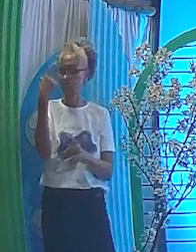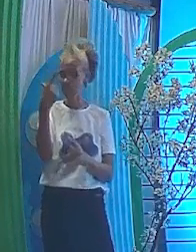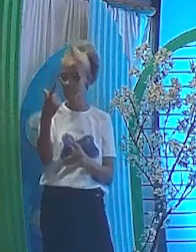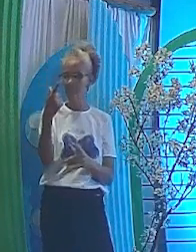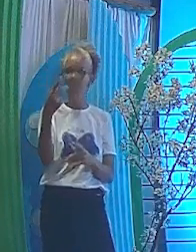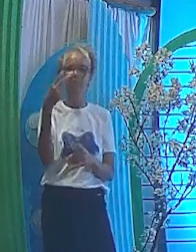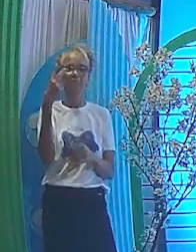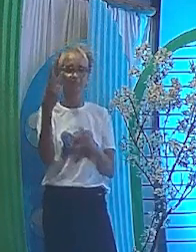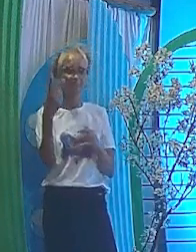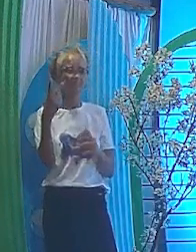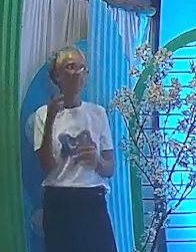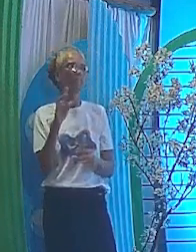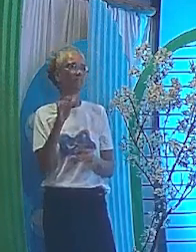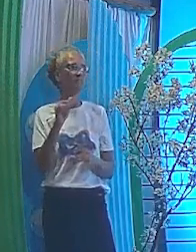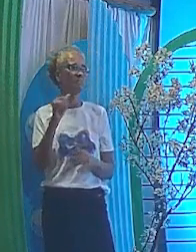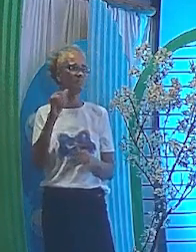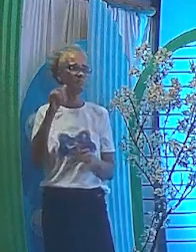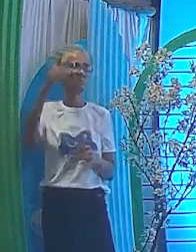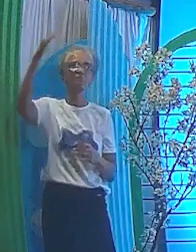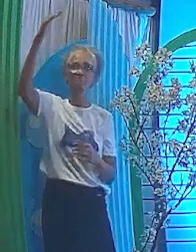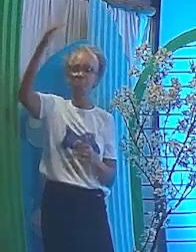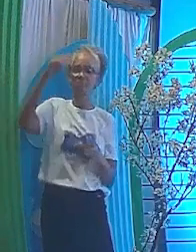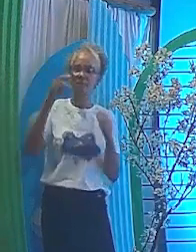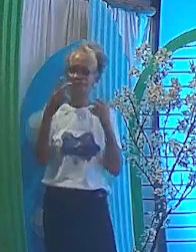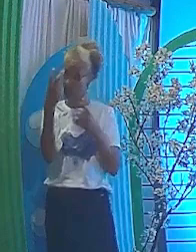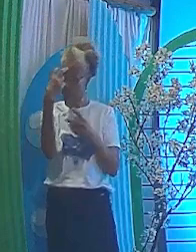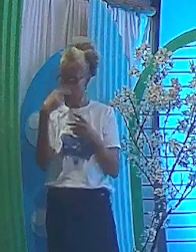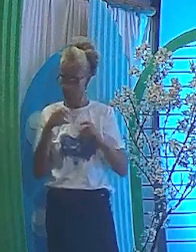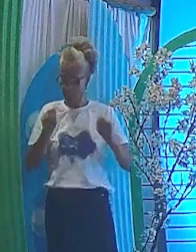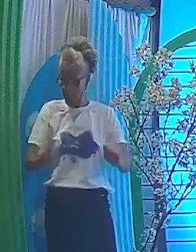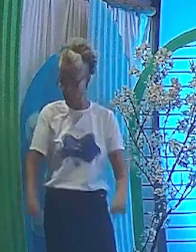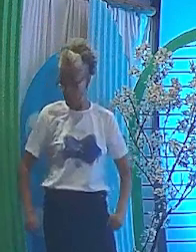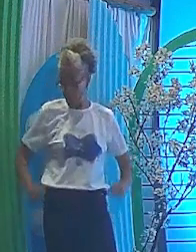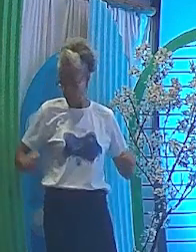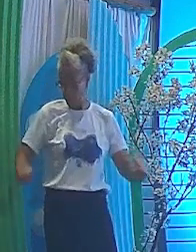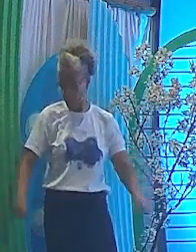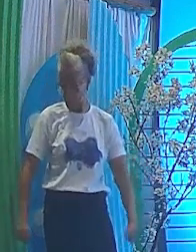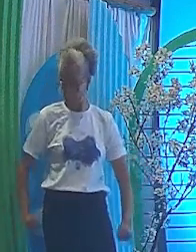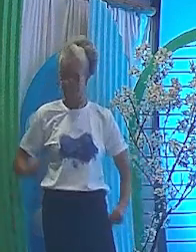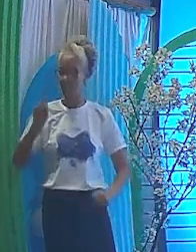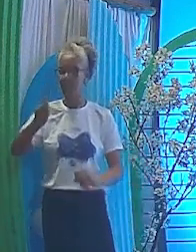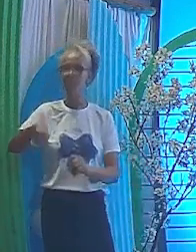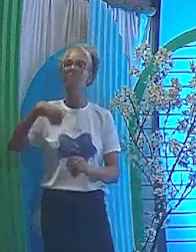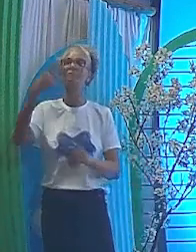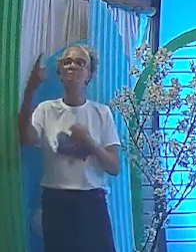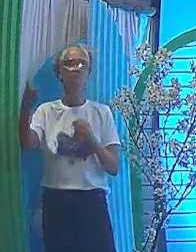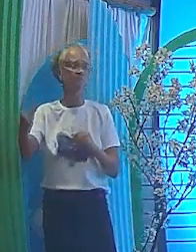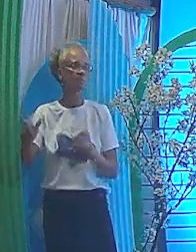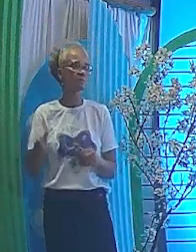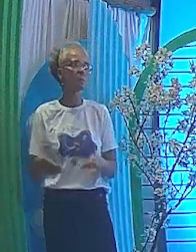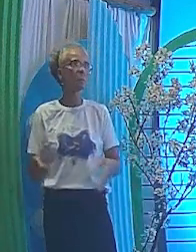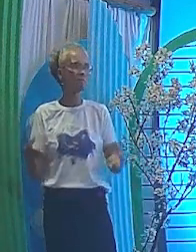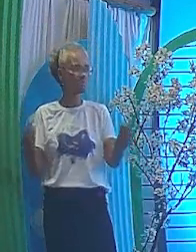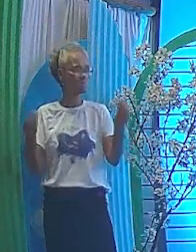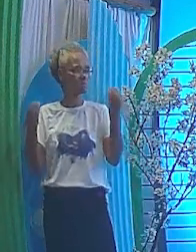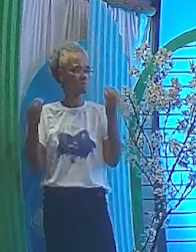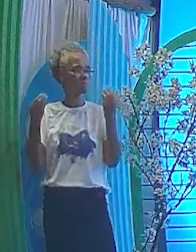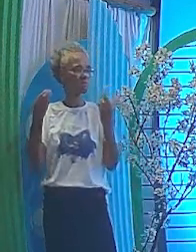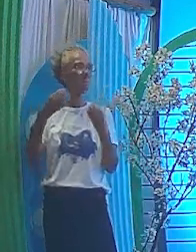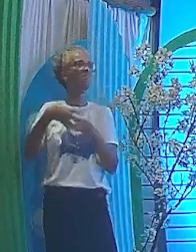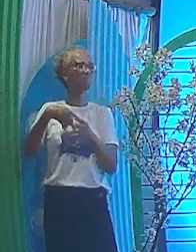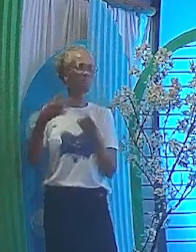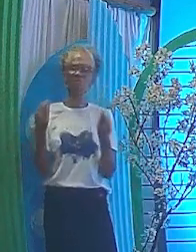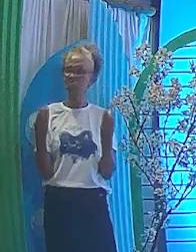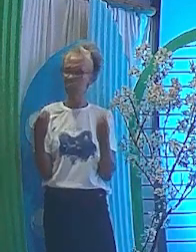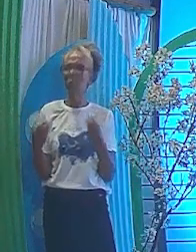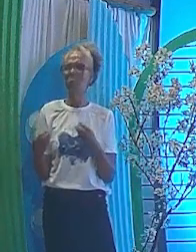história contada por uma pessoa com deficiência, uma pessoa em cadeira de roda, depois tivemos, enfim, as bonecas da Bayomi. Foi